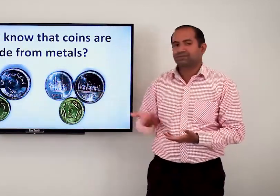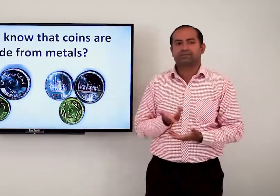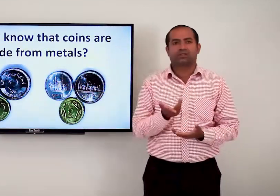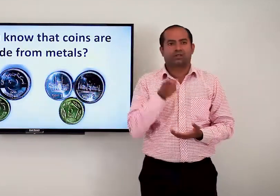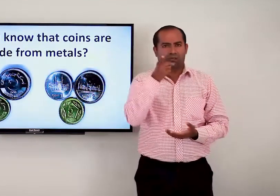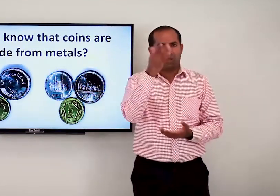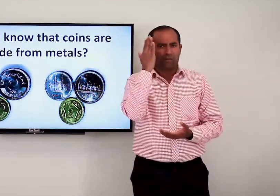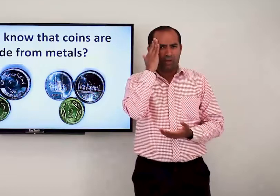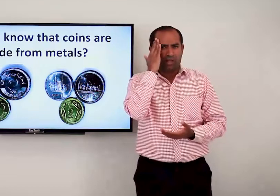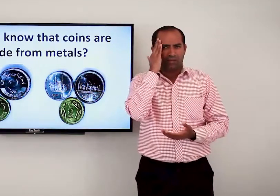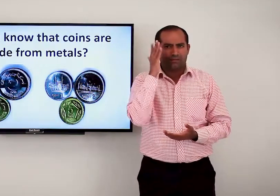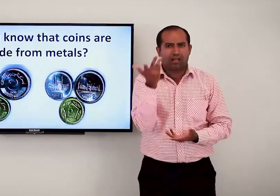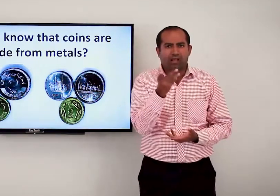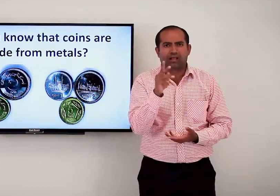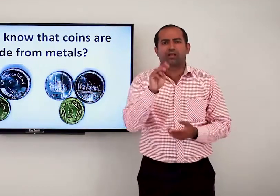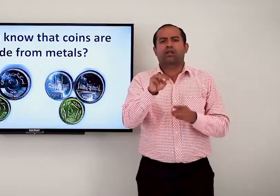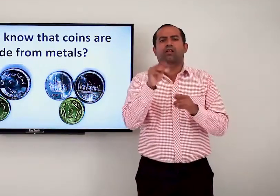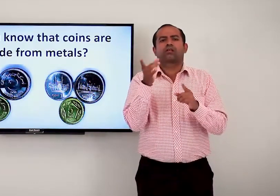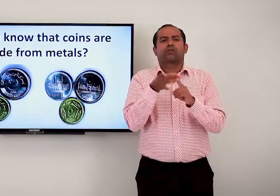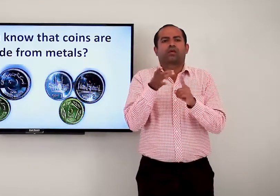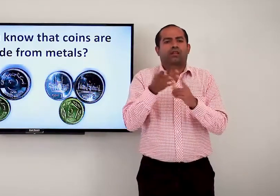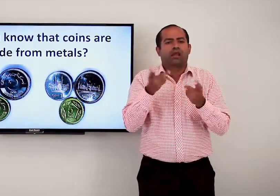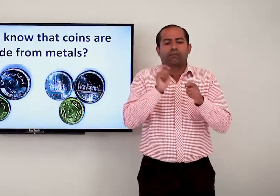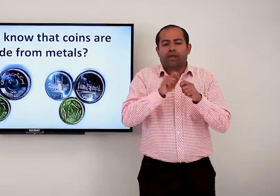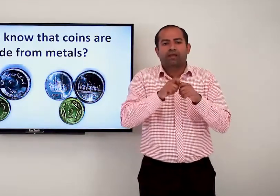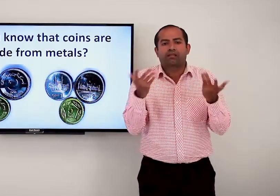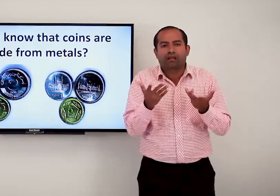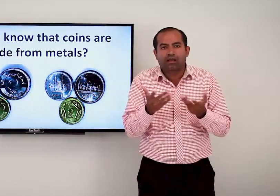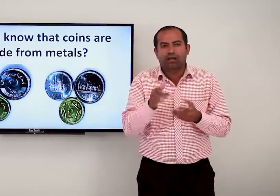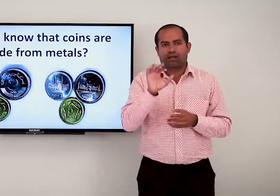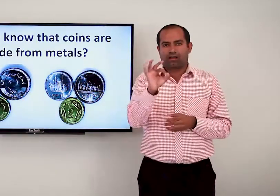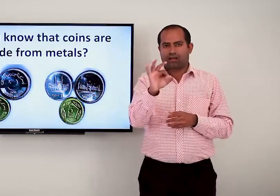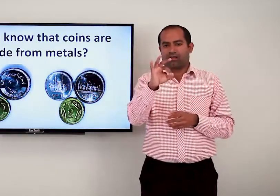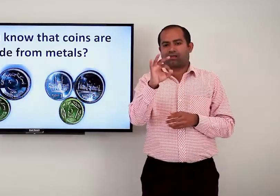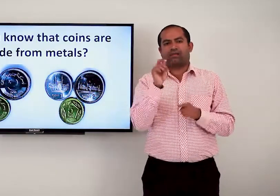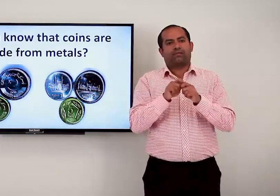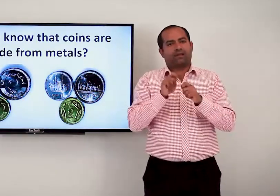क्या आप जानते हैं ये सिक्के भी धात से बने होते हैं?